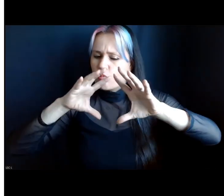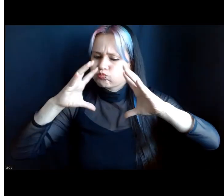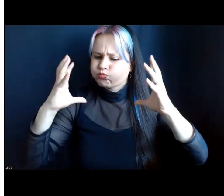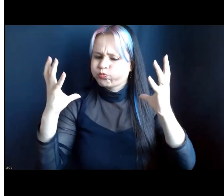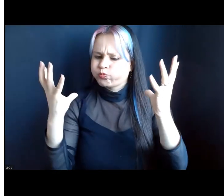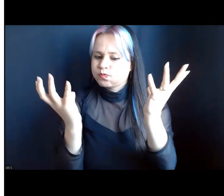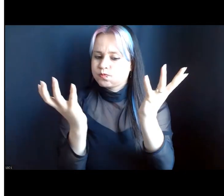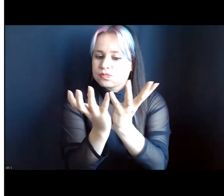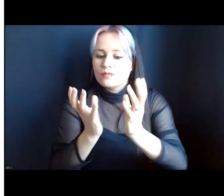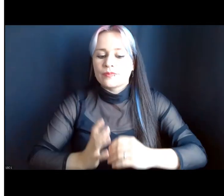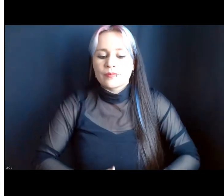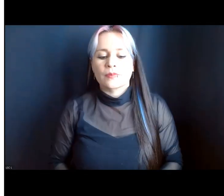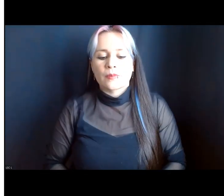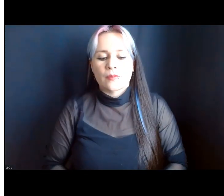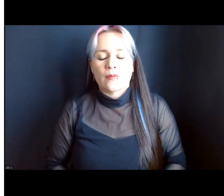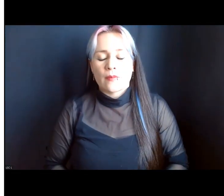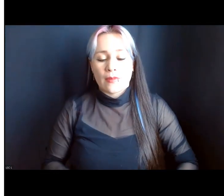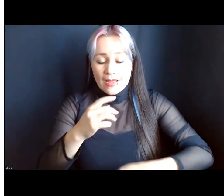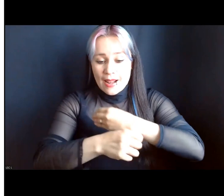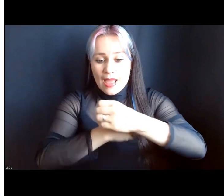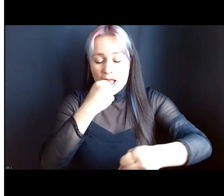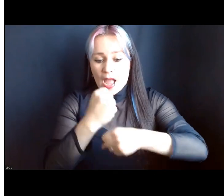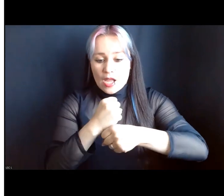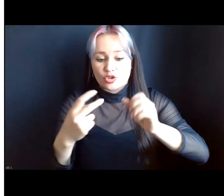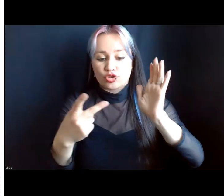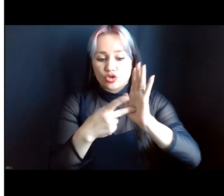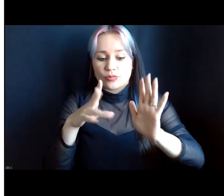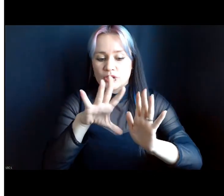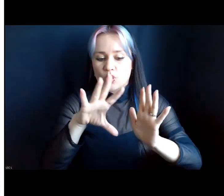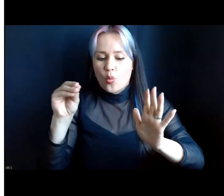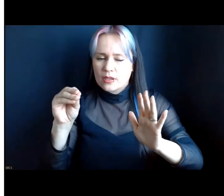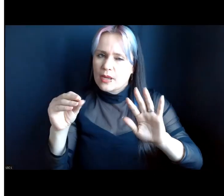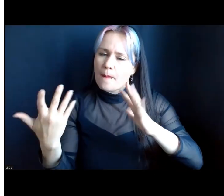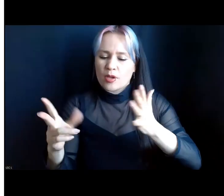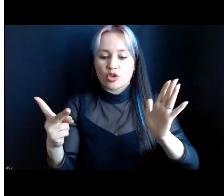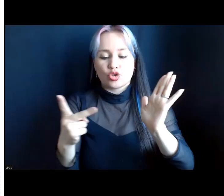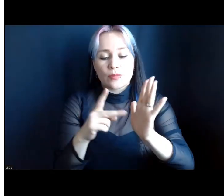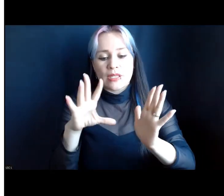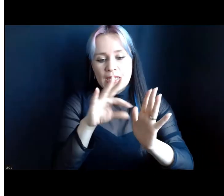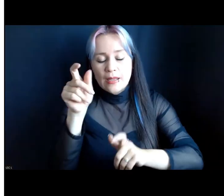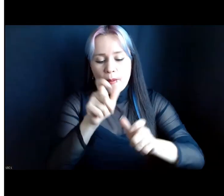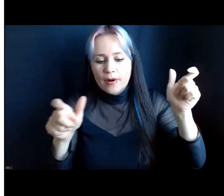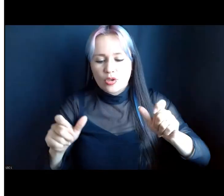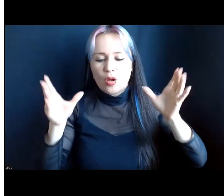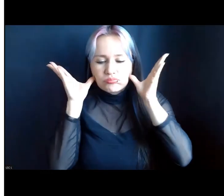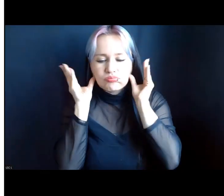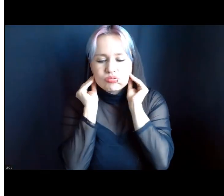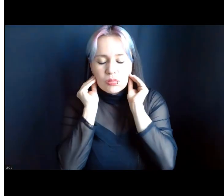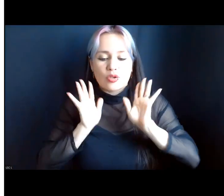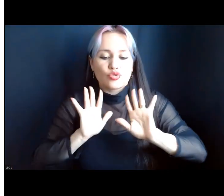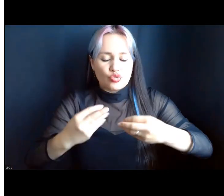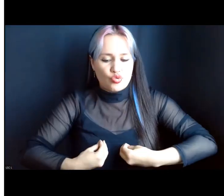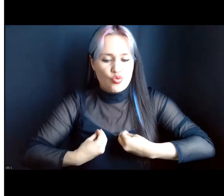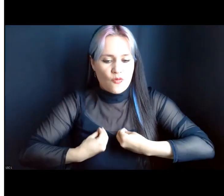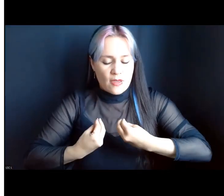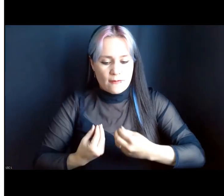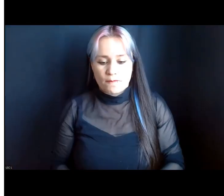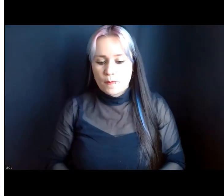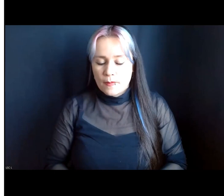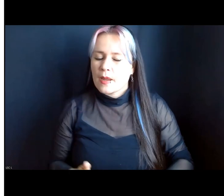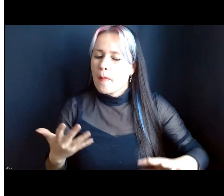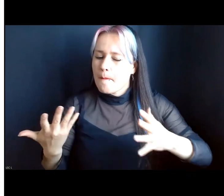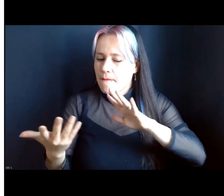territoriales en cifras en el mundo en el 2050 2500 millones de personas vivirán con algún grado de pérdida